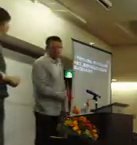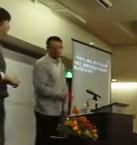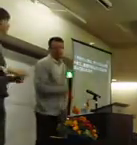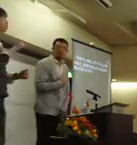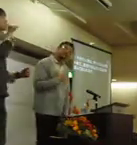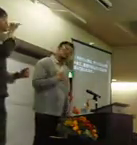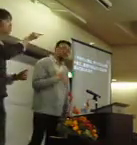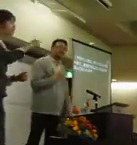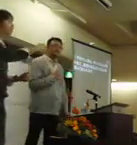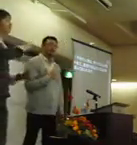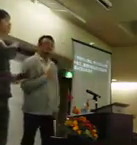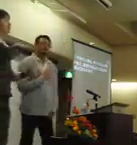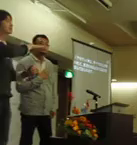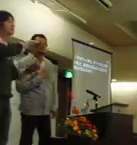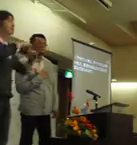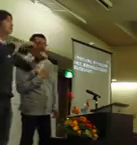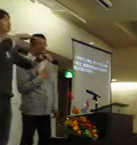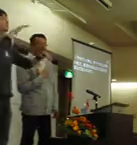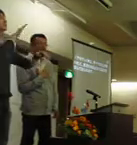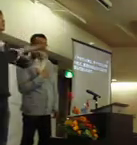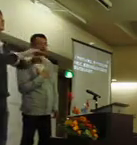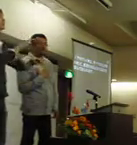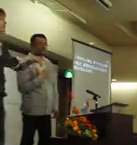それが私たちの生き方です。